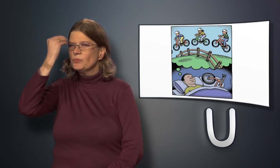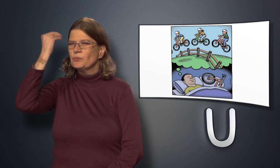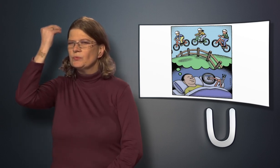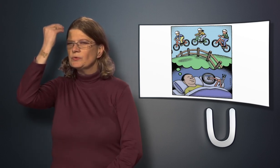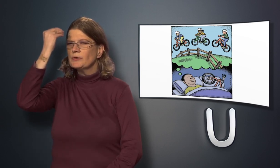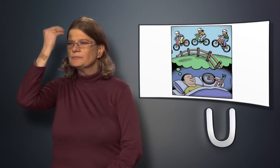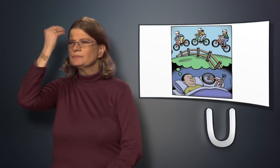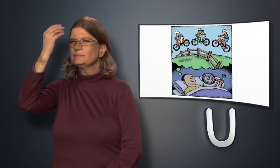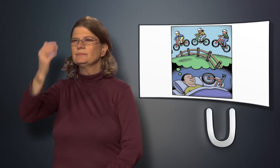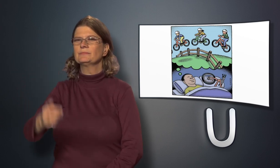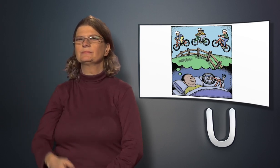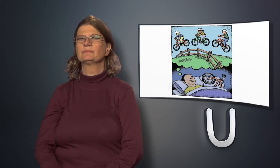Uni.